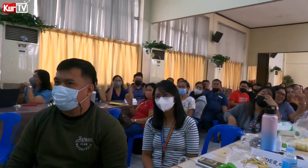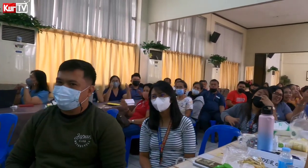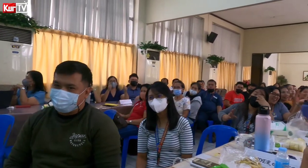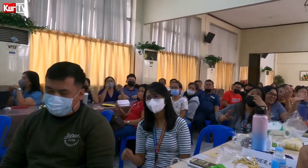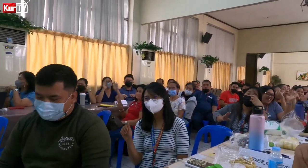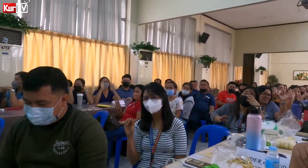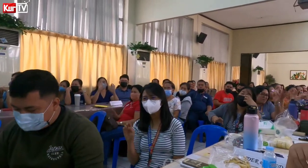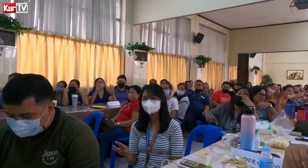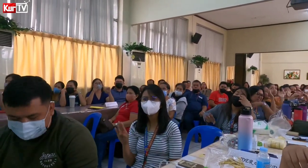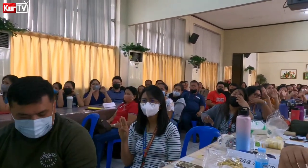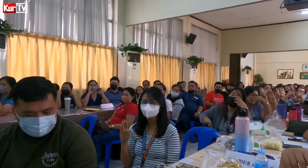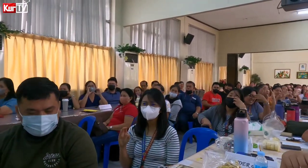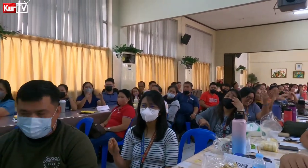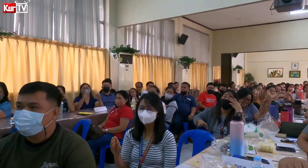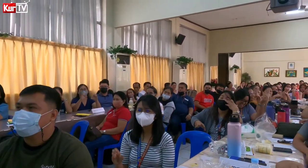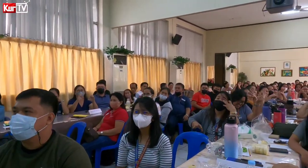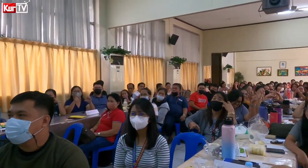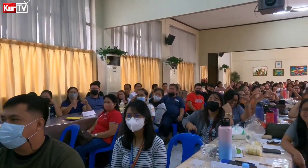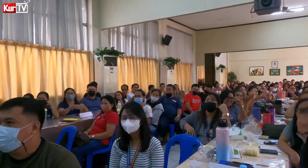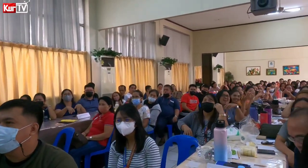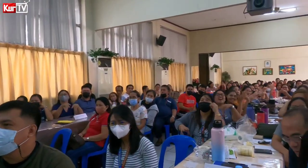my ABC.